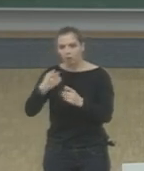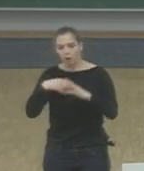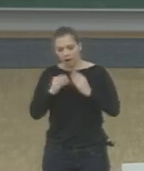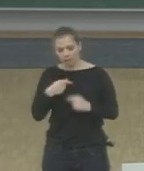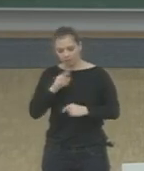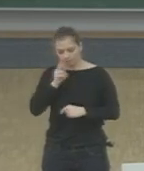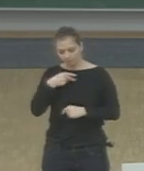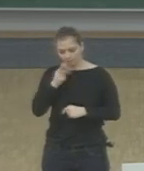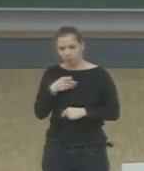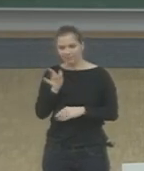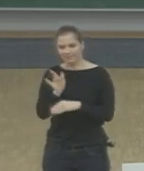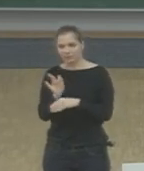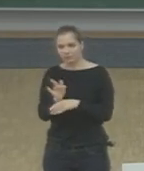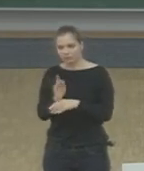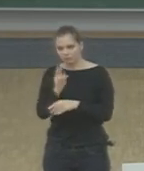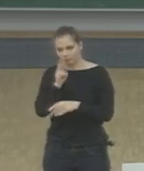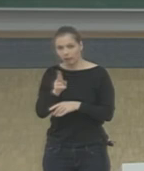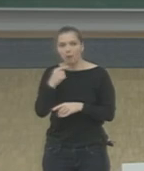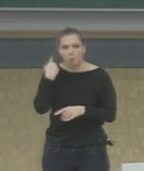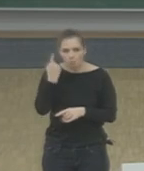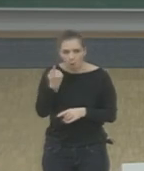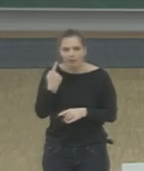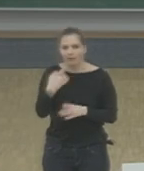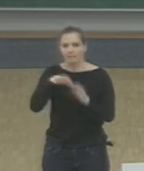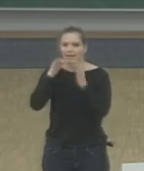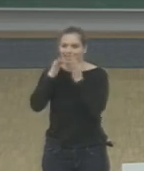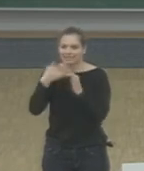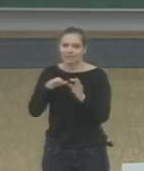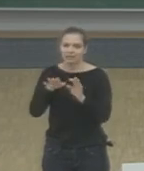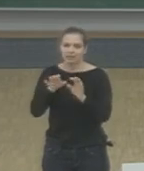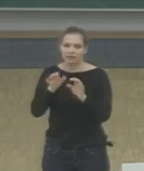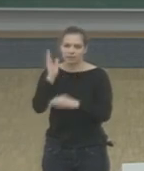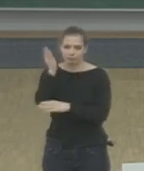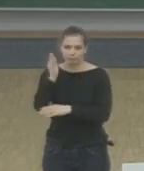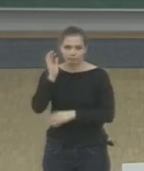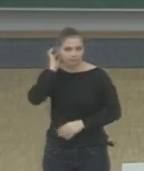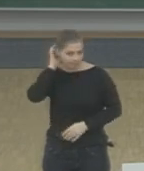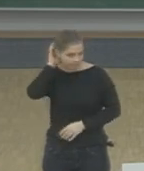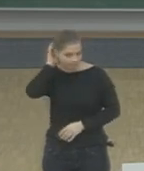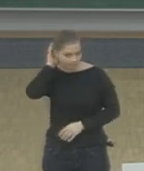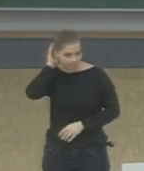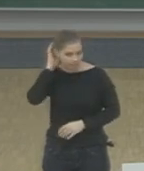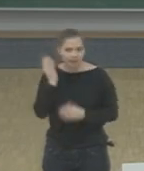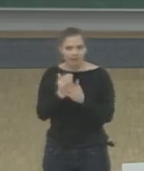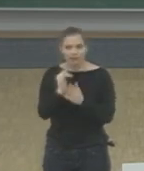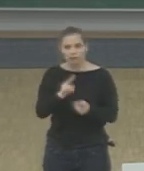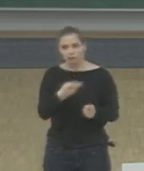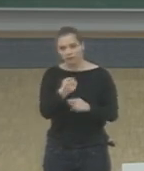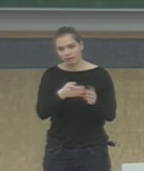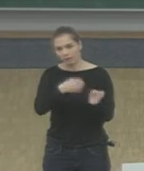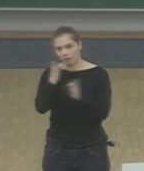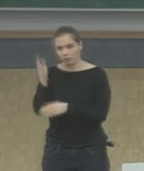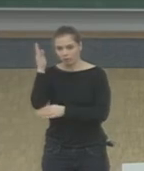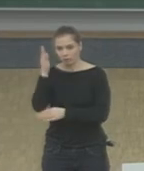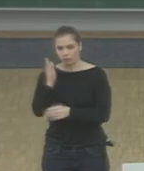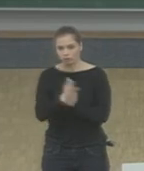Haltung. Genauer wird er uns das aber morgen früh selbst erzählen. Wir sind damit im zweiten Teil des Vortrags angelangt, in